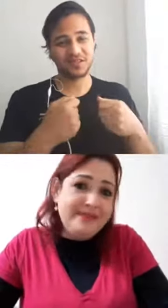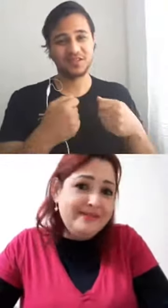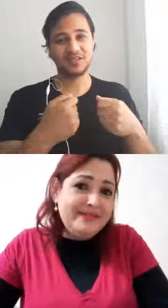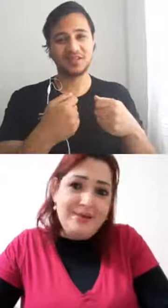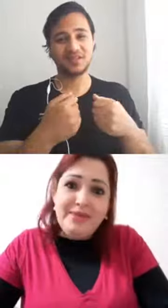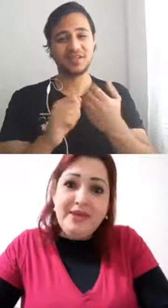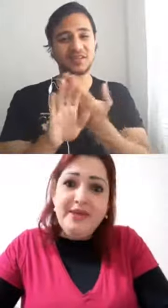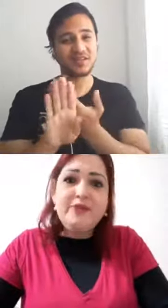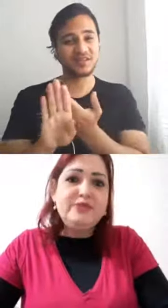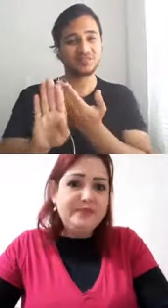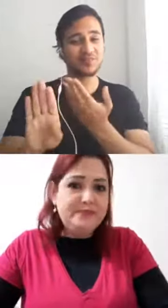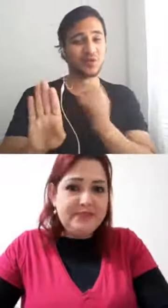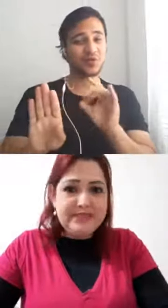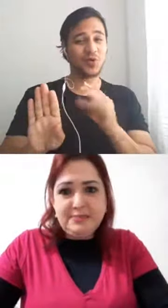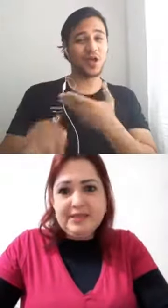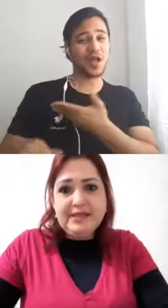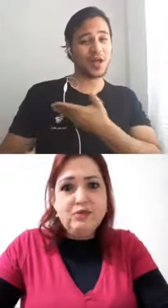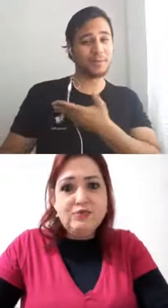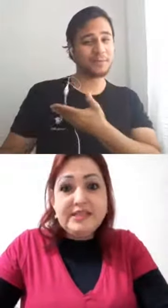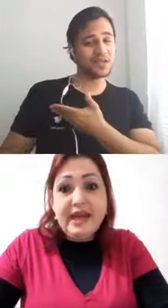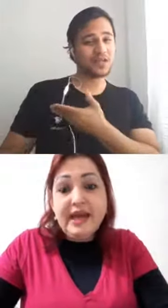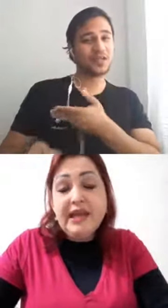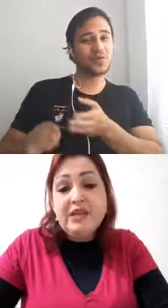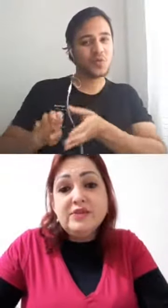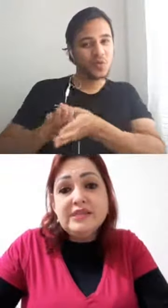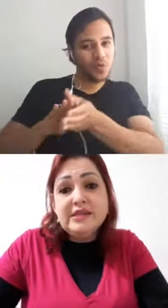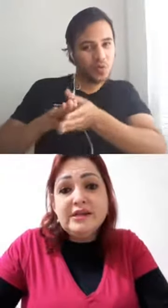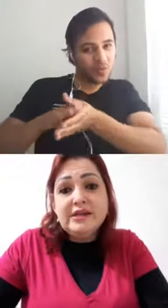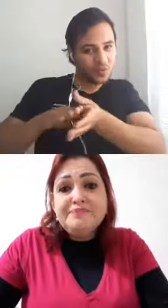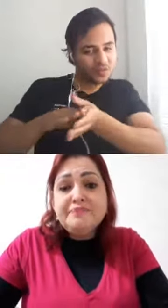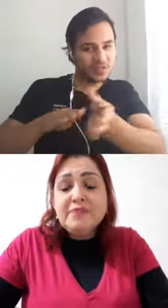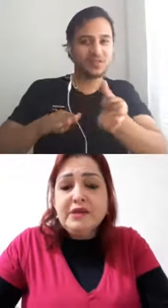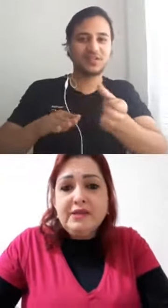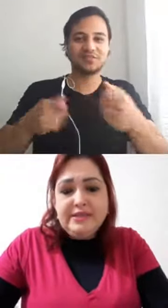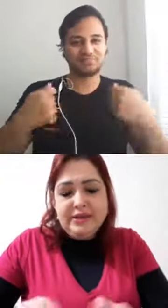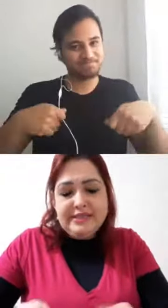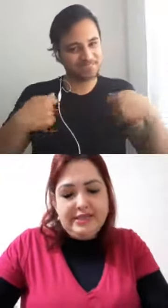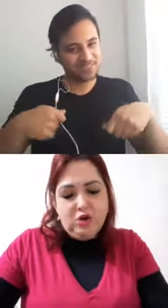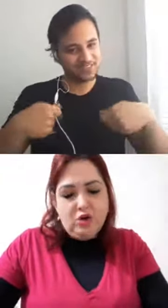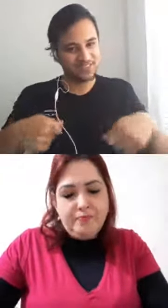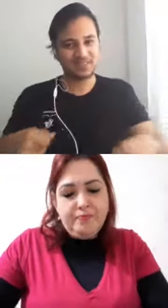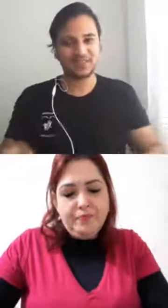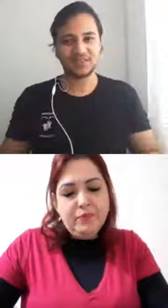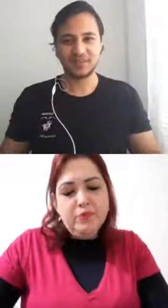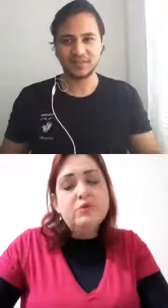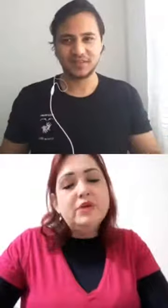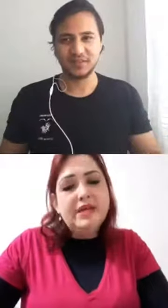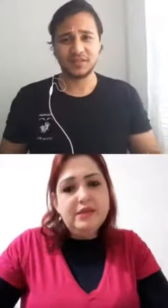saber ser amigo, temos que saber dar conselhos. Então, assim, ó,